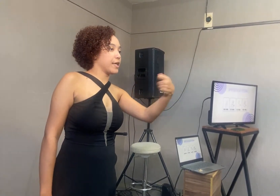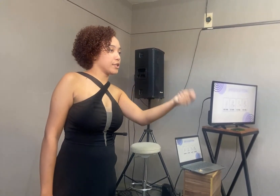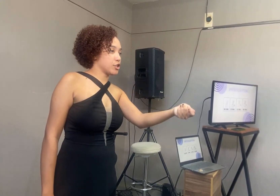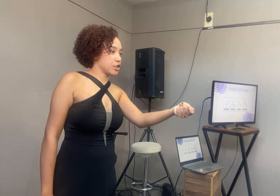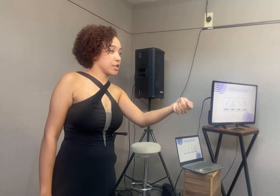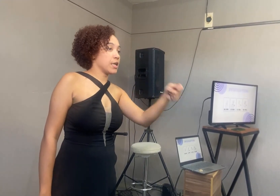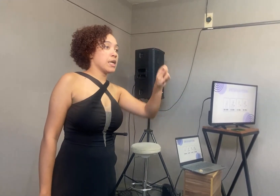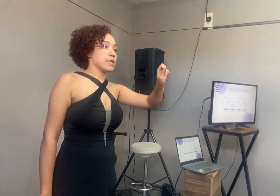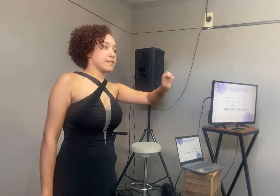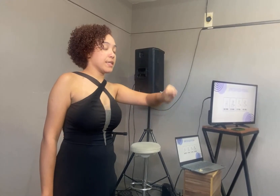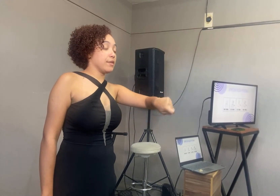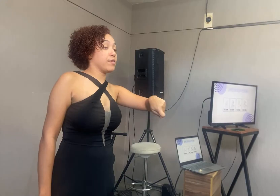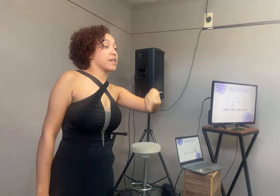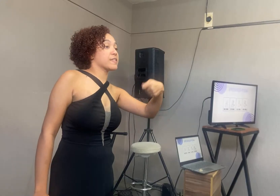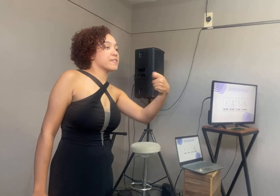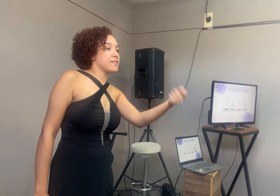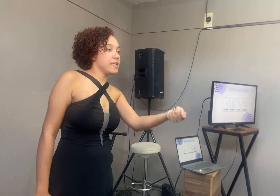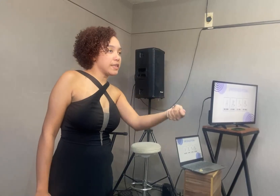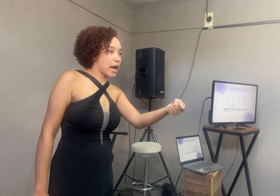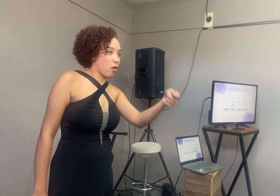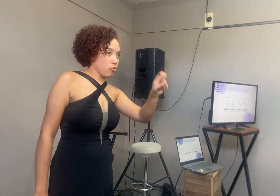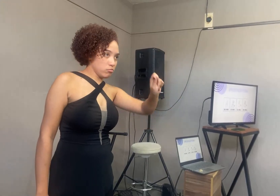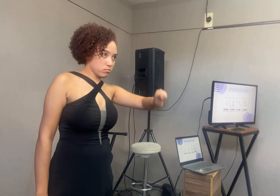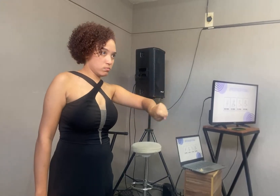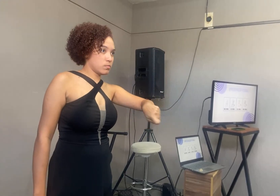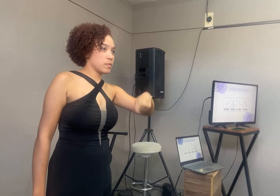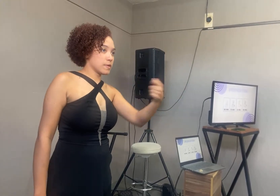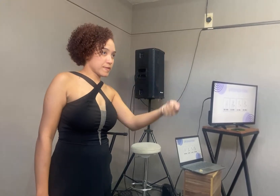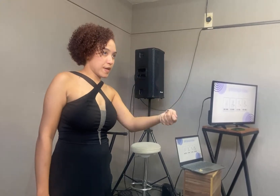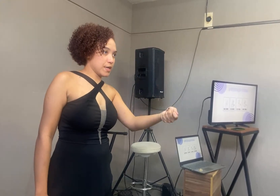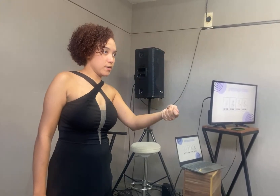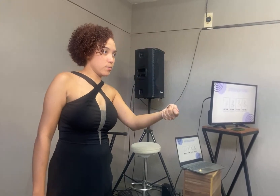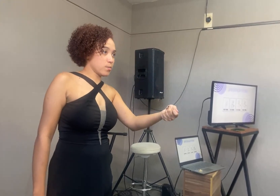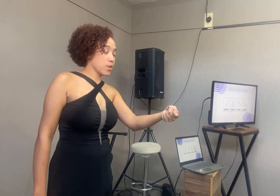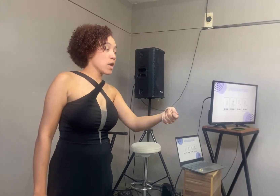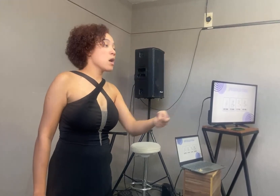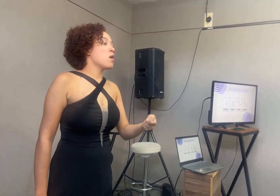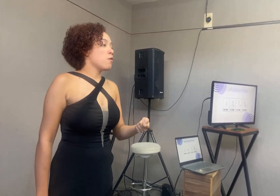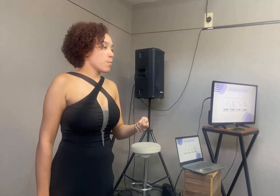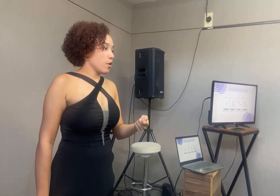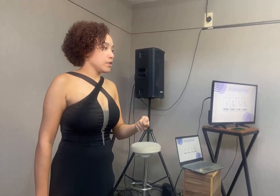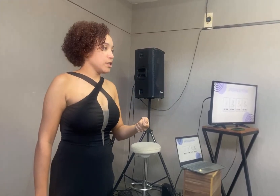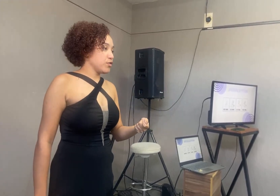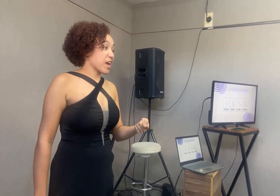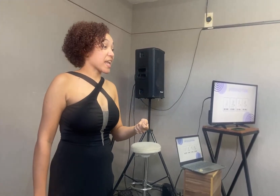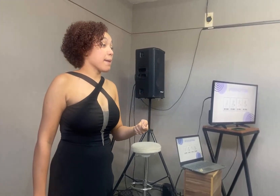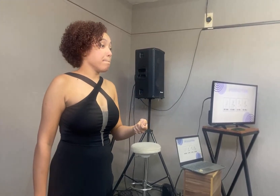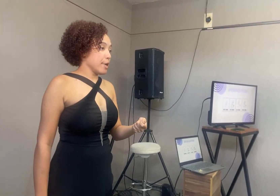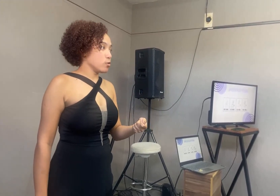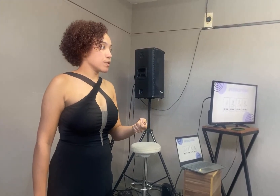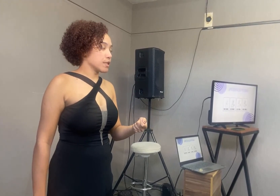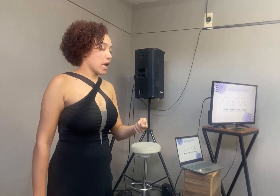frente significa sinal, certo? Para eu identificar que é meu